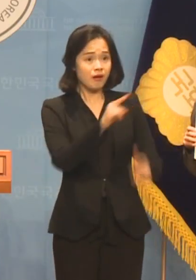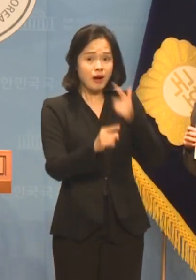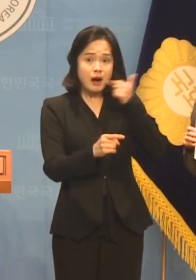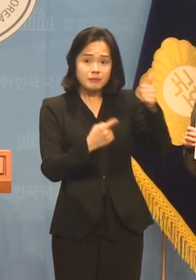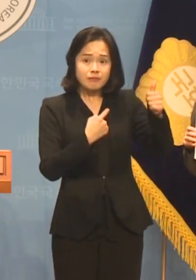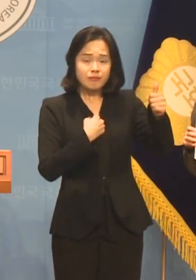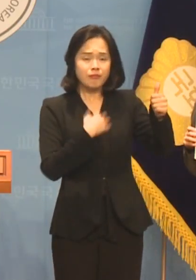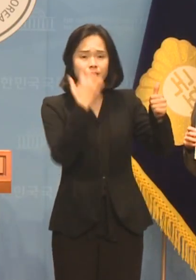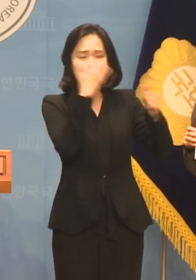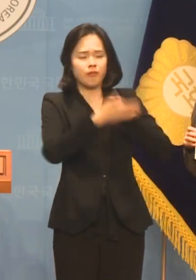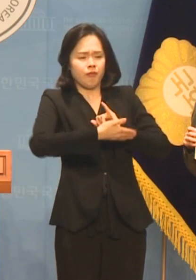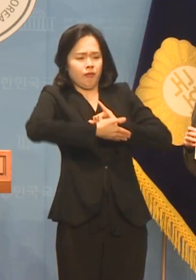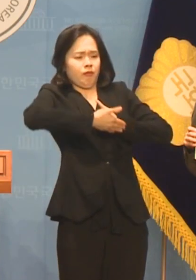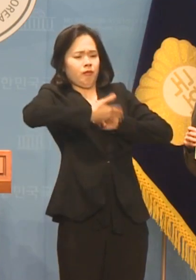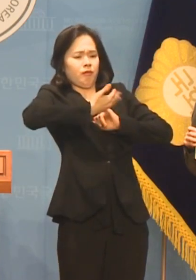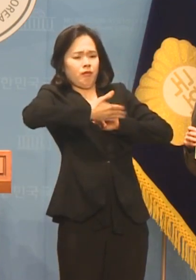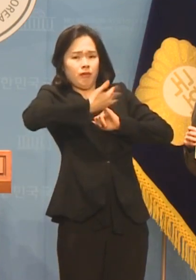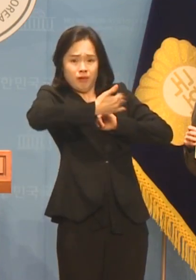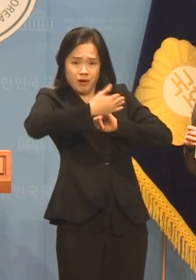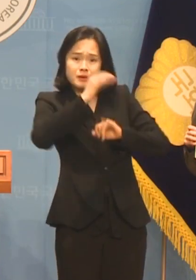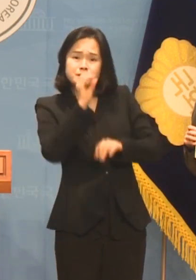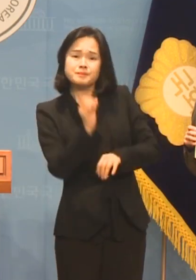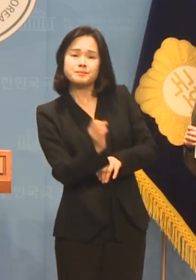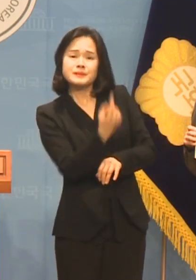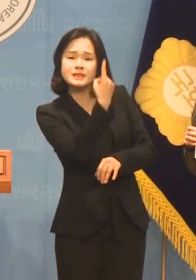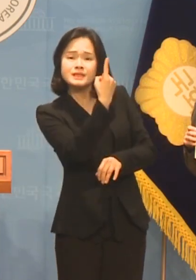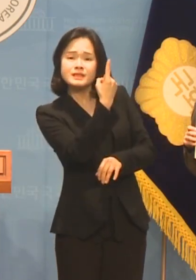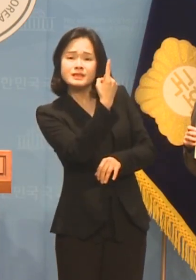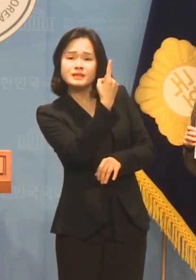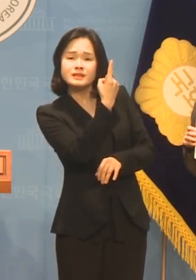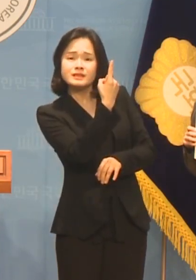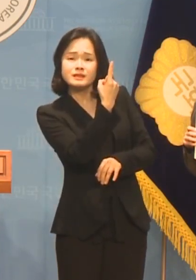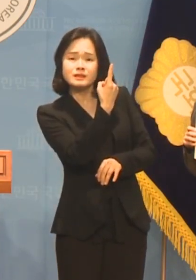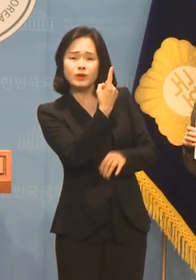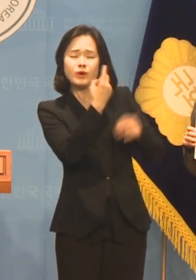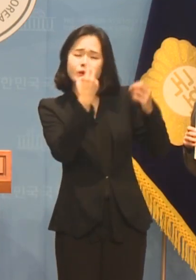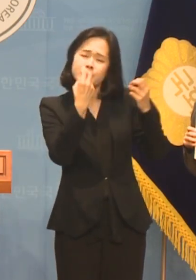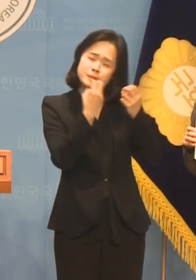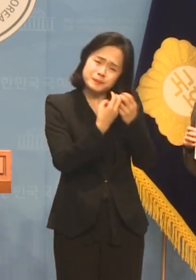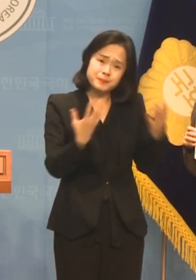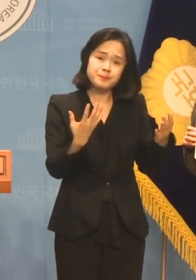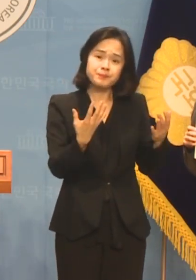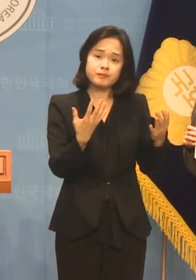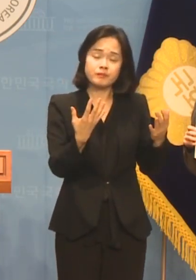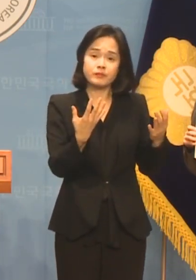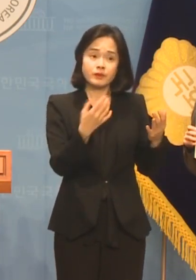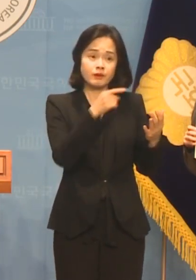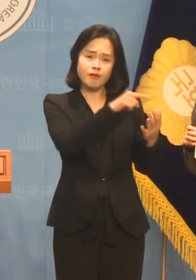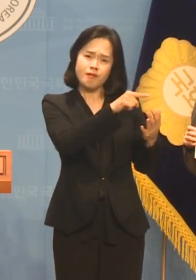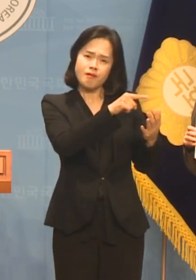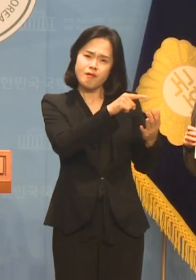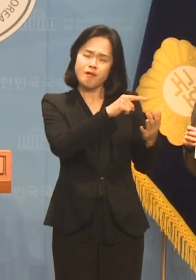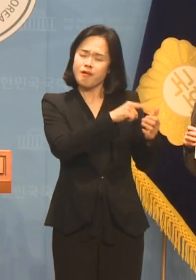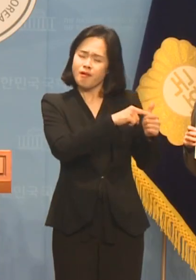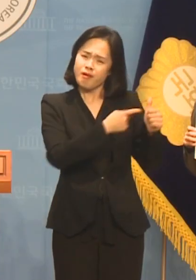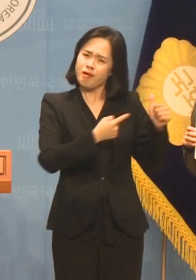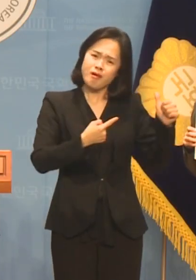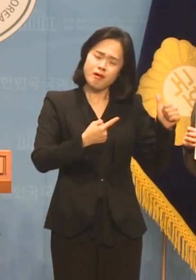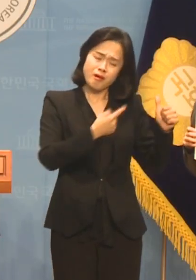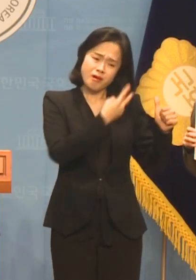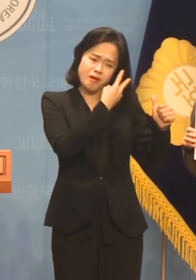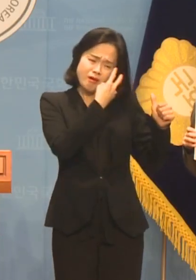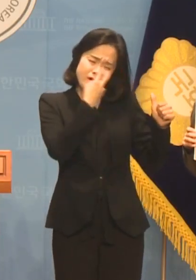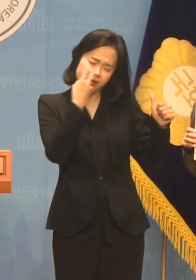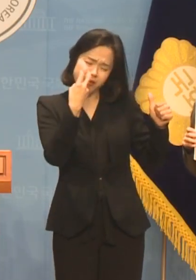아버지를 살해했다라고 하는 이 아픈 현실을 그대로 둘 수는 없습니다. 제가 무기징역 받는 거야